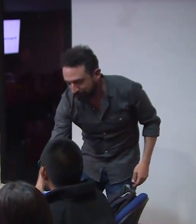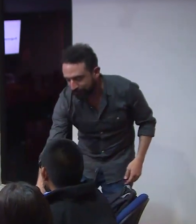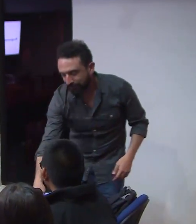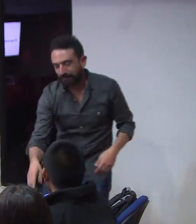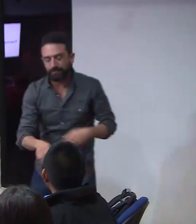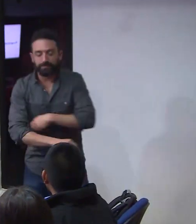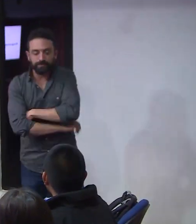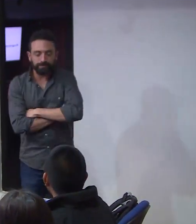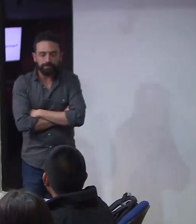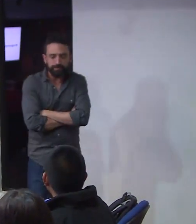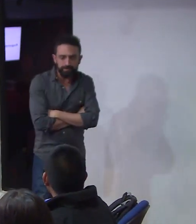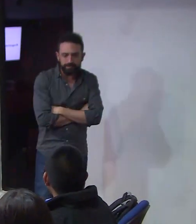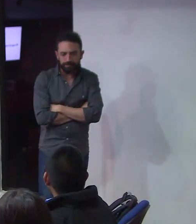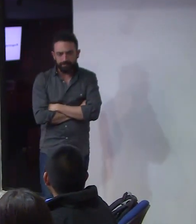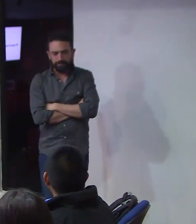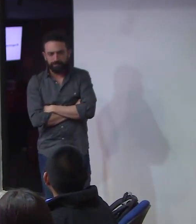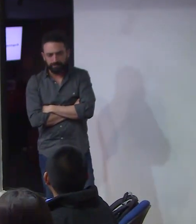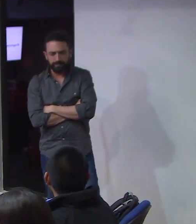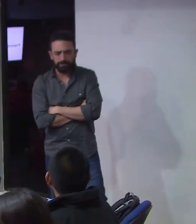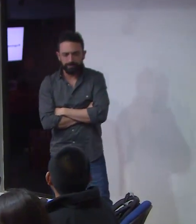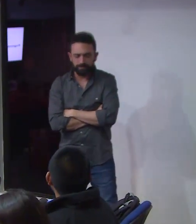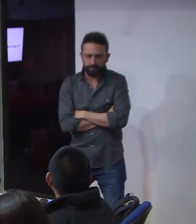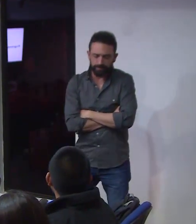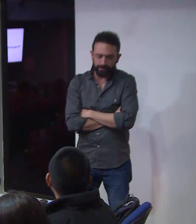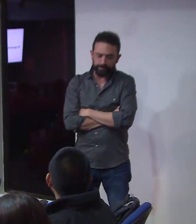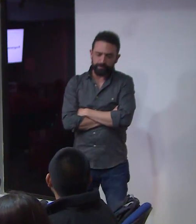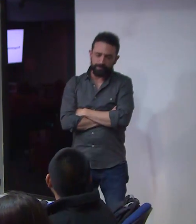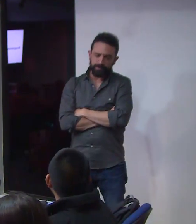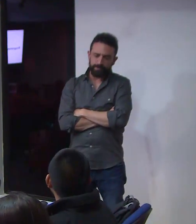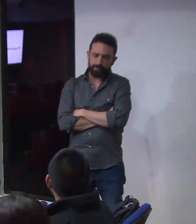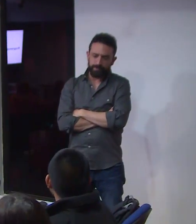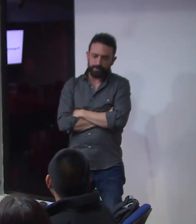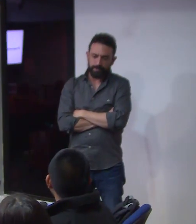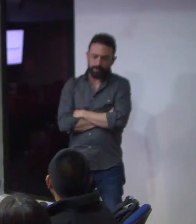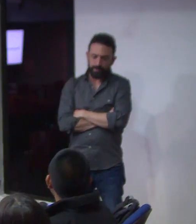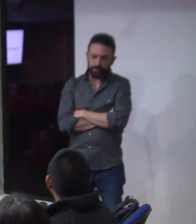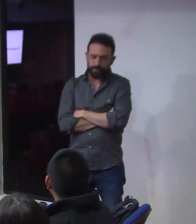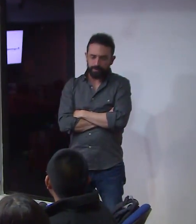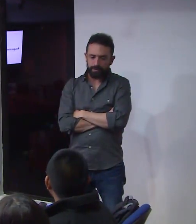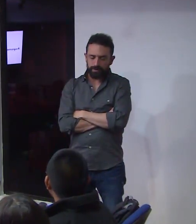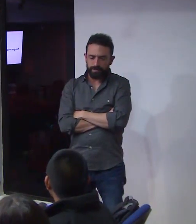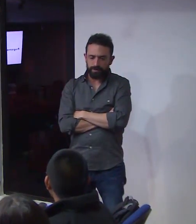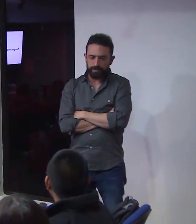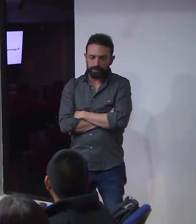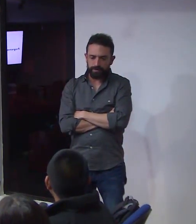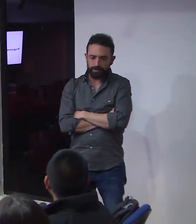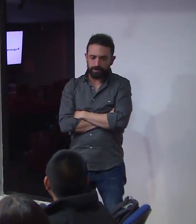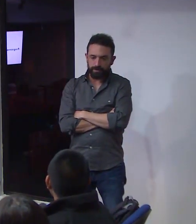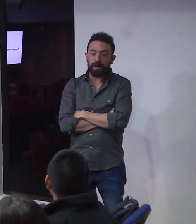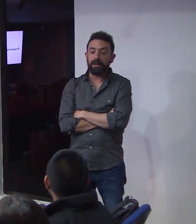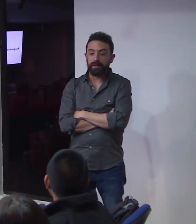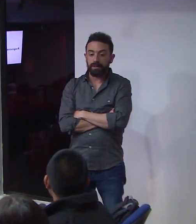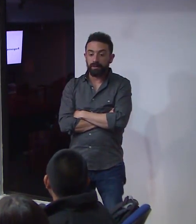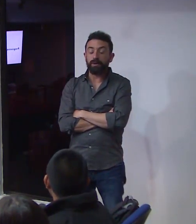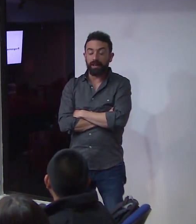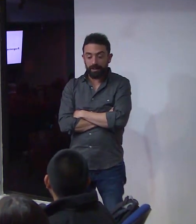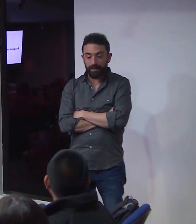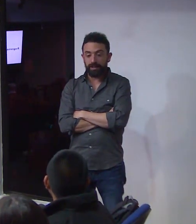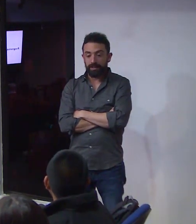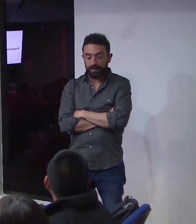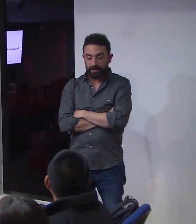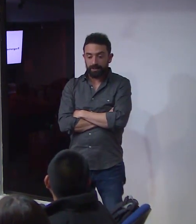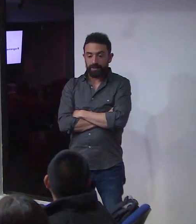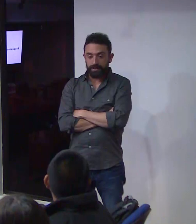si uno quiere vincularse pero aprender Pues yo toco la flauta la travesa